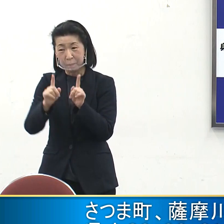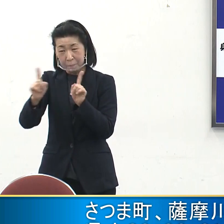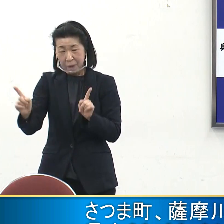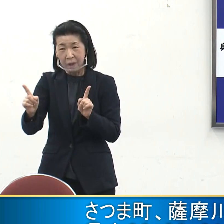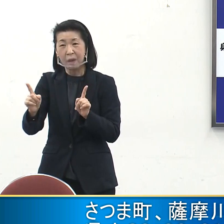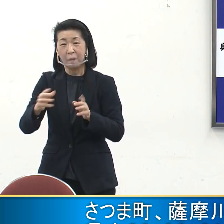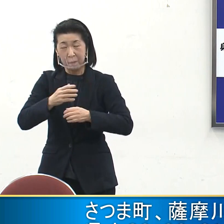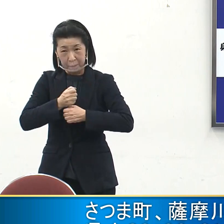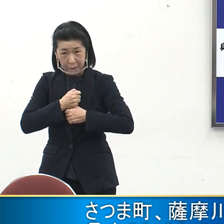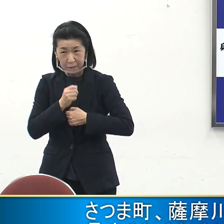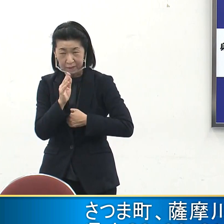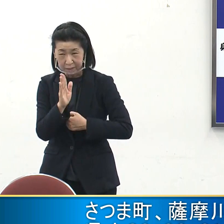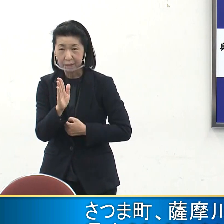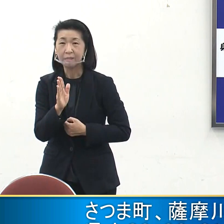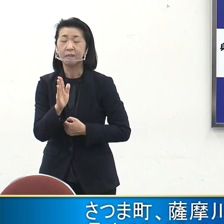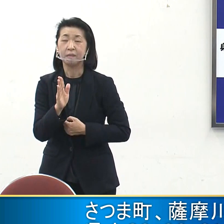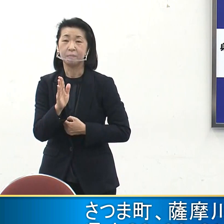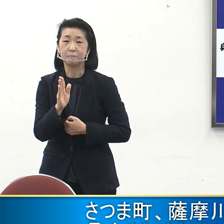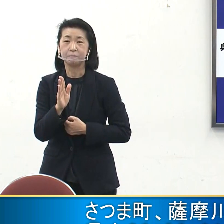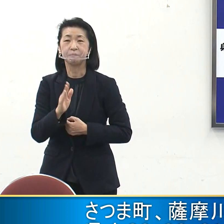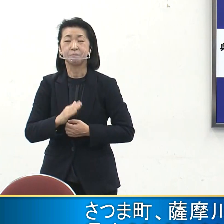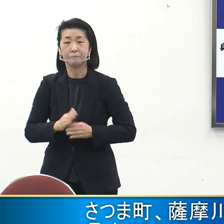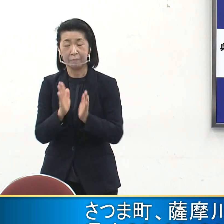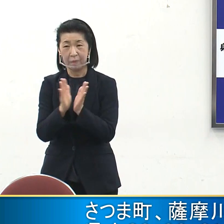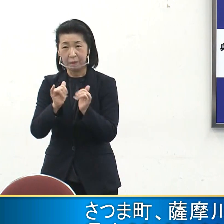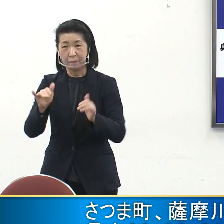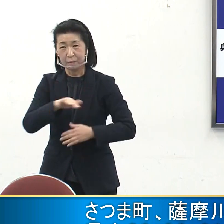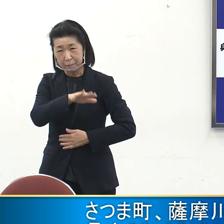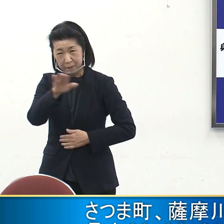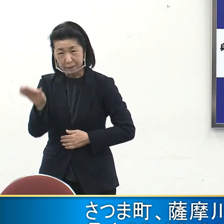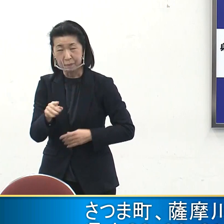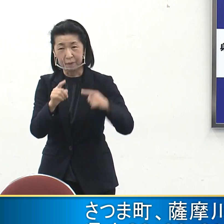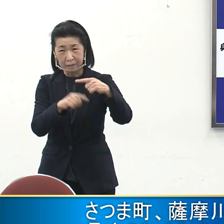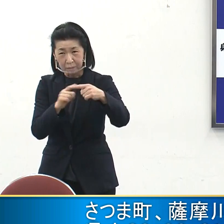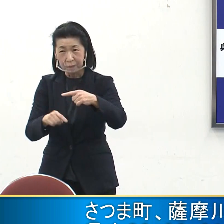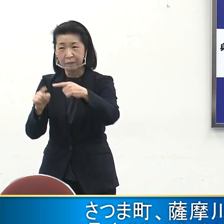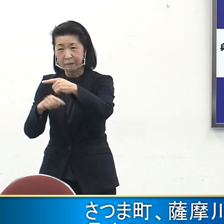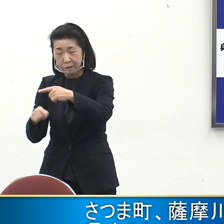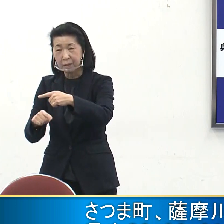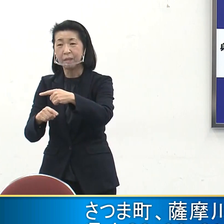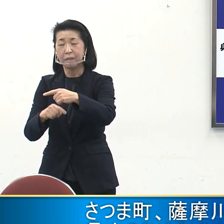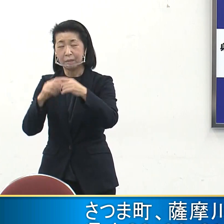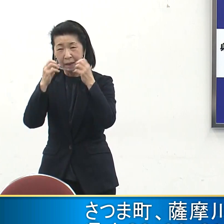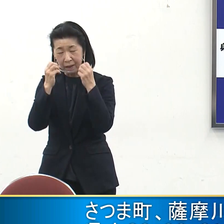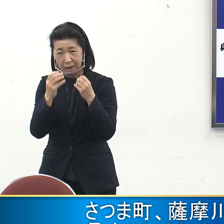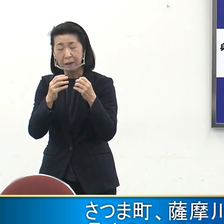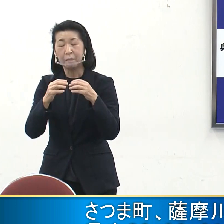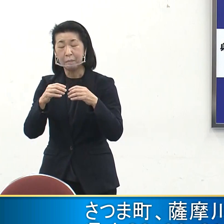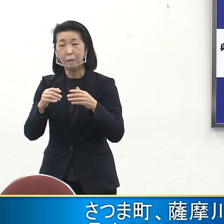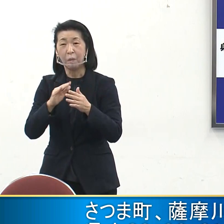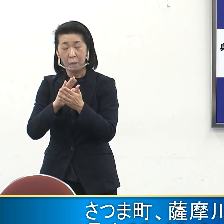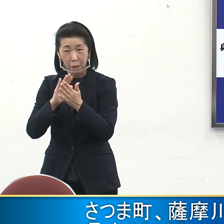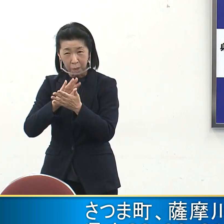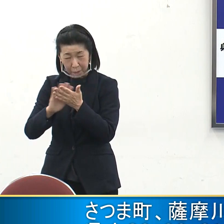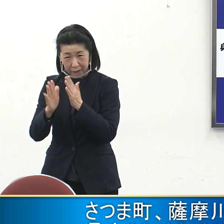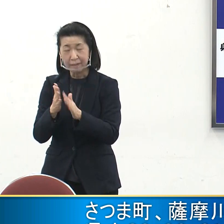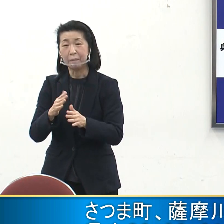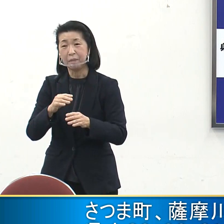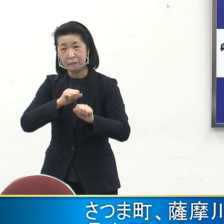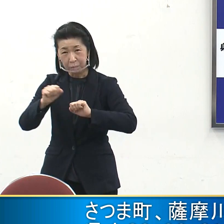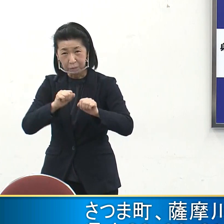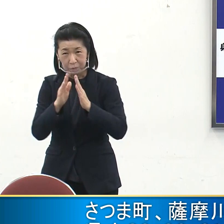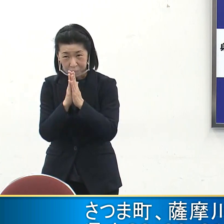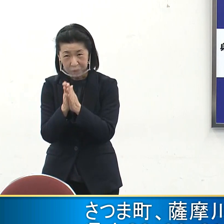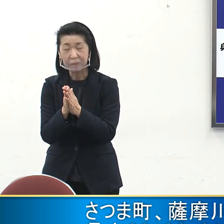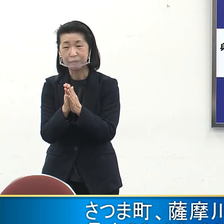を今一度徹底していただきますよう、県民の皆様お一人お一人に改めて取り組みをお願いいたします。県民の皆